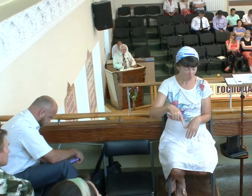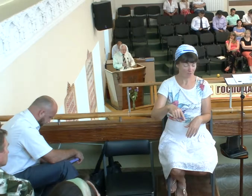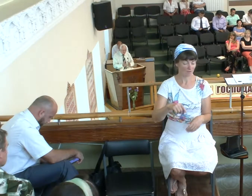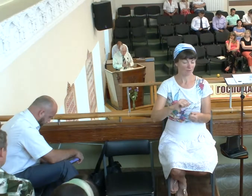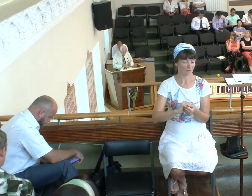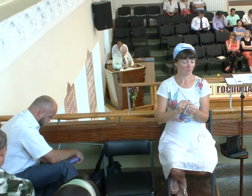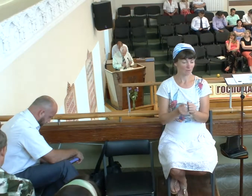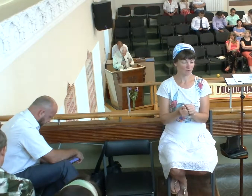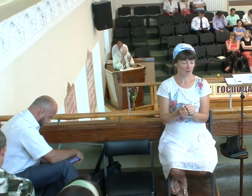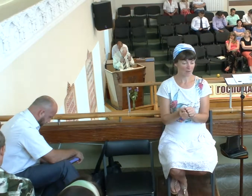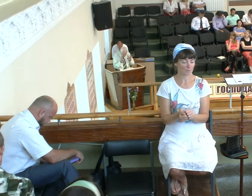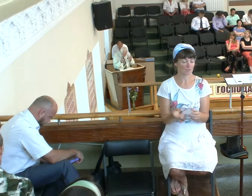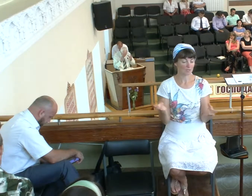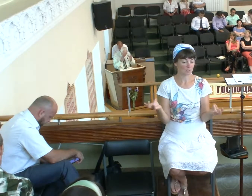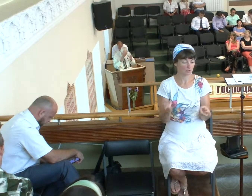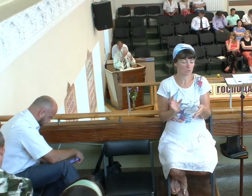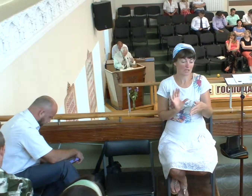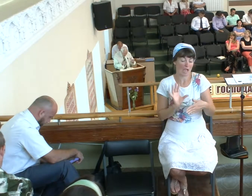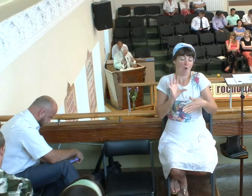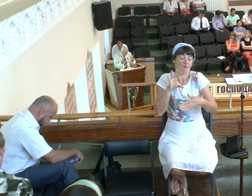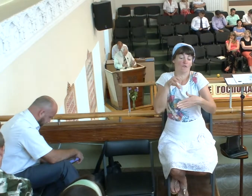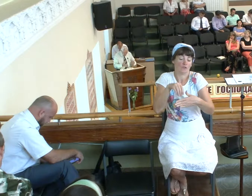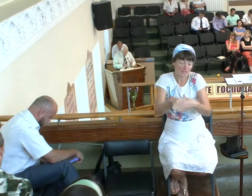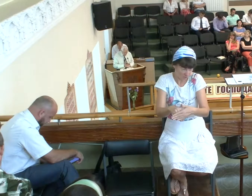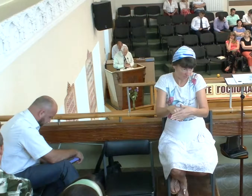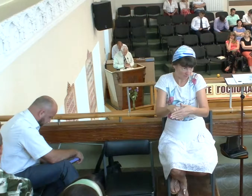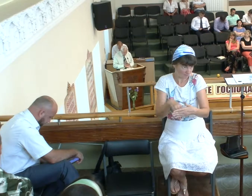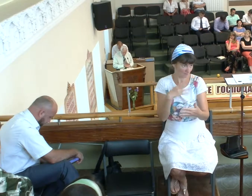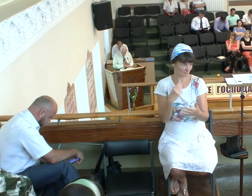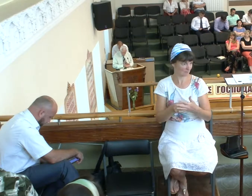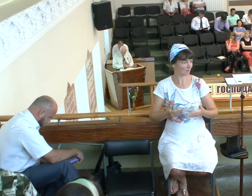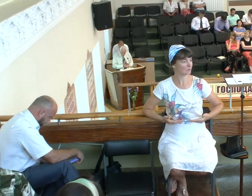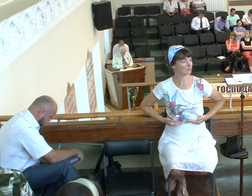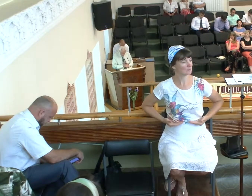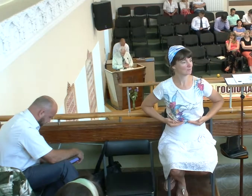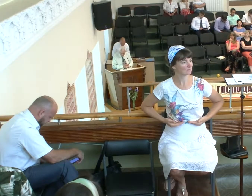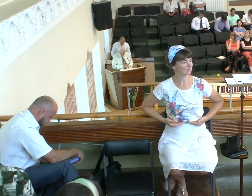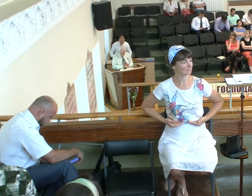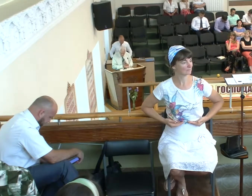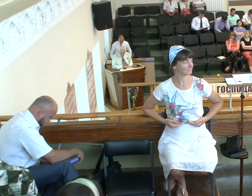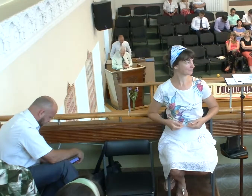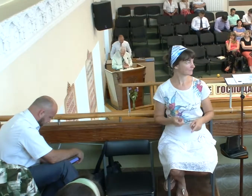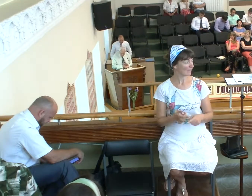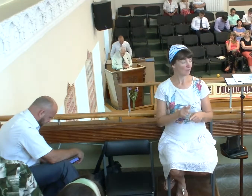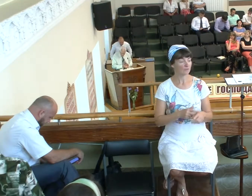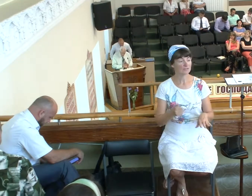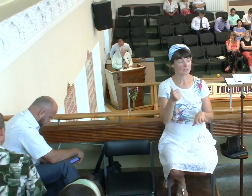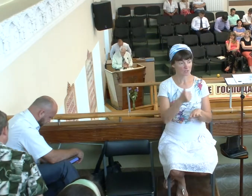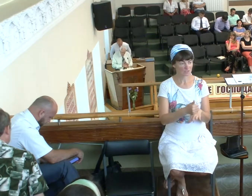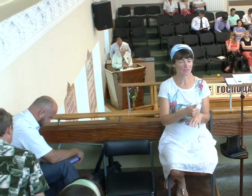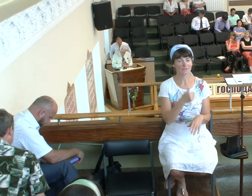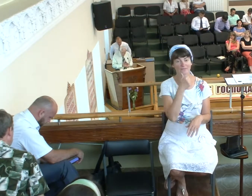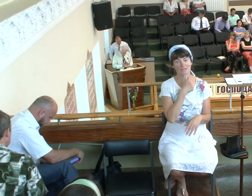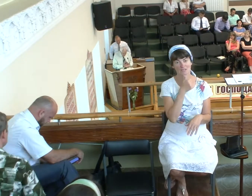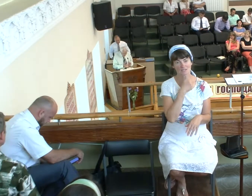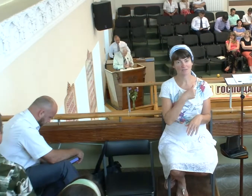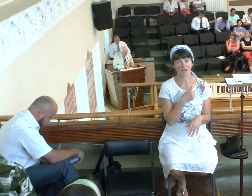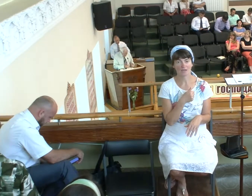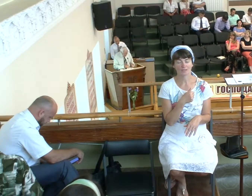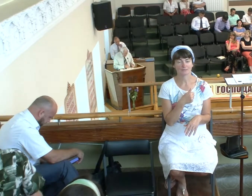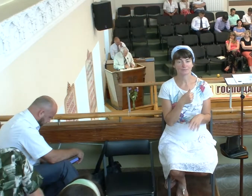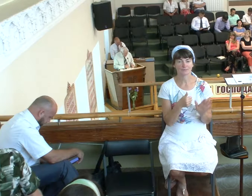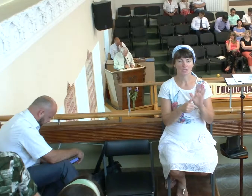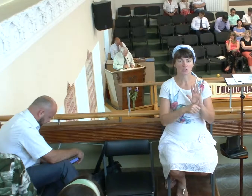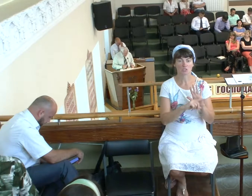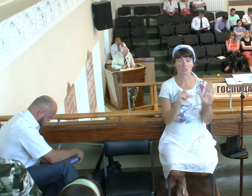свою жизнь, на чем стоит построить свою жизнь. И он в этой же главе называет, 6